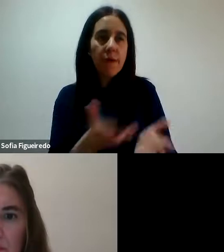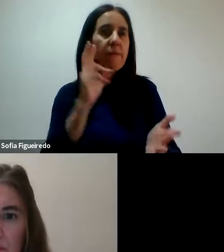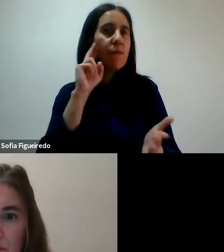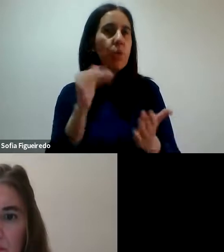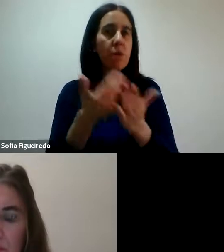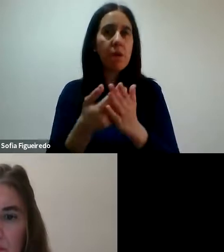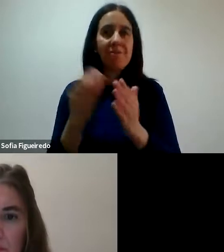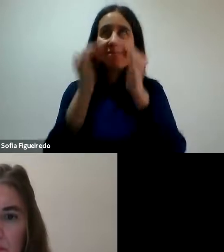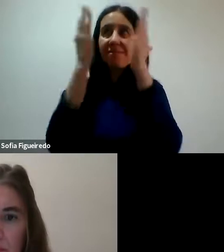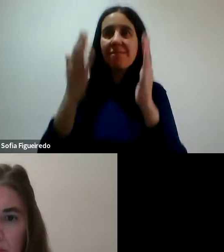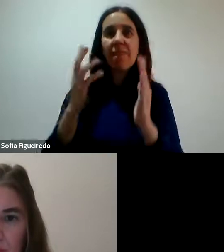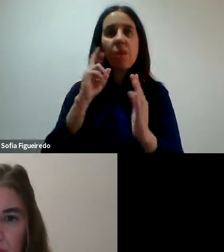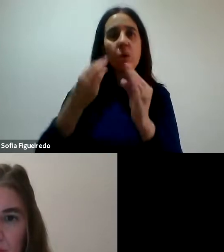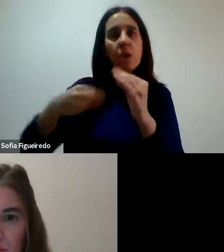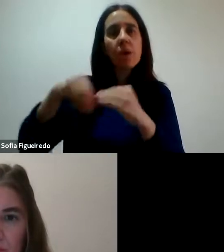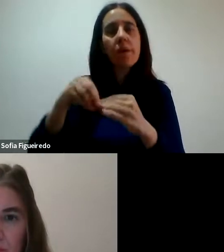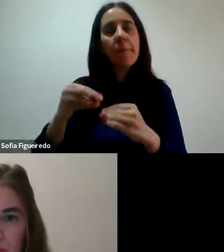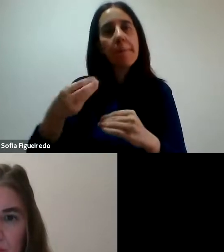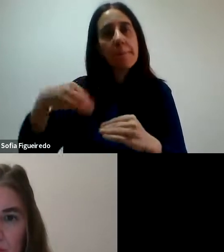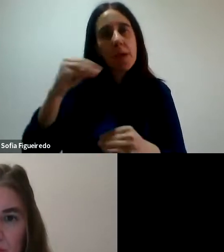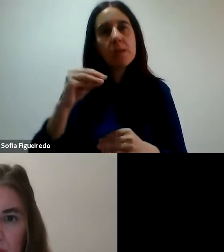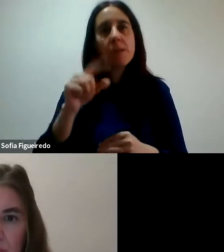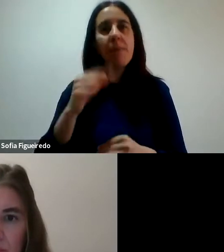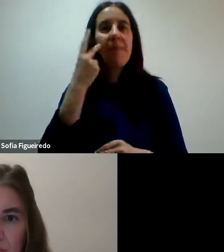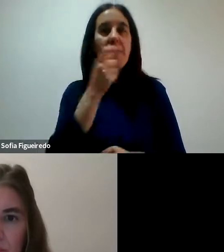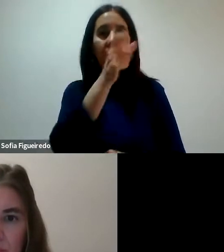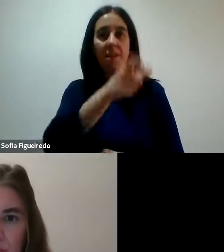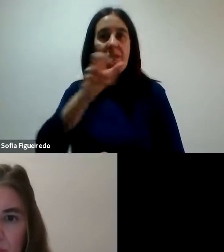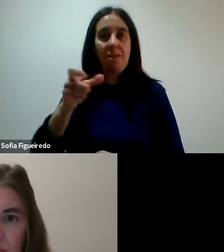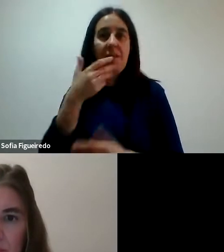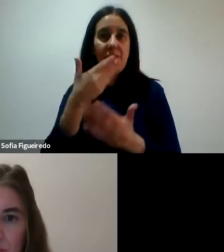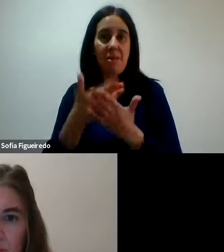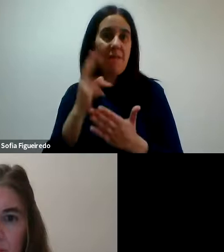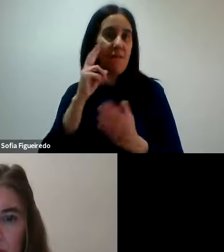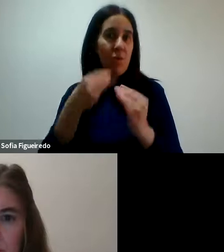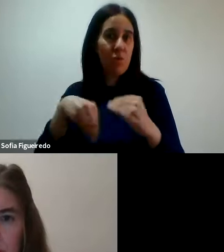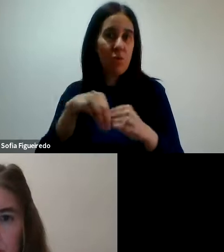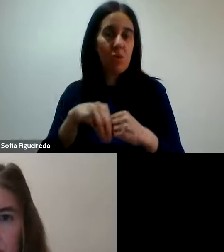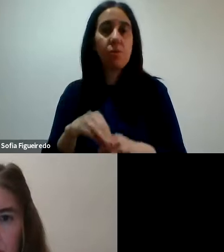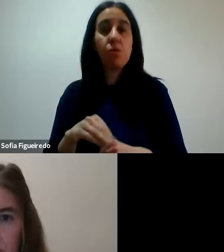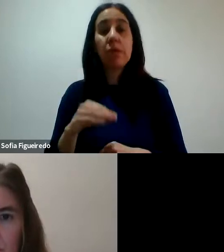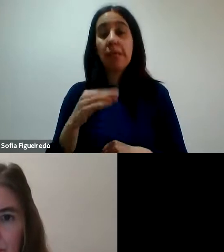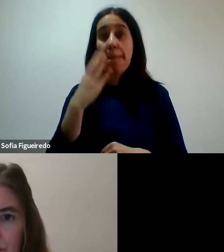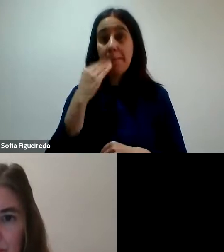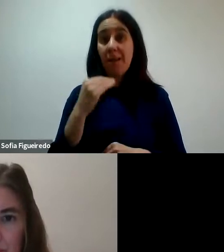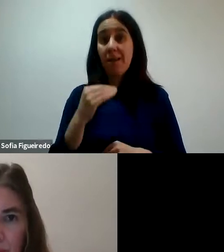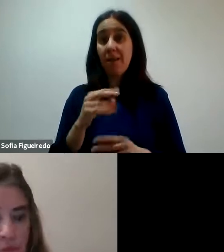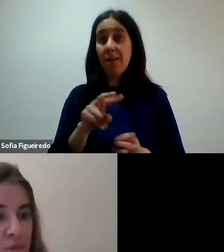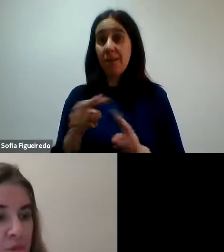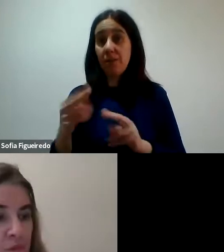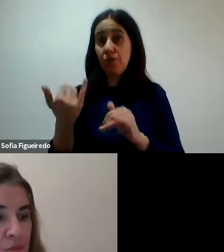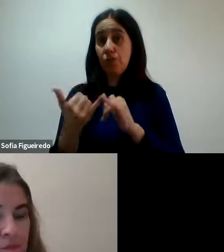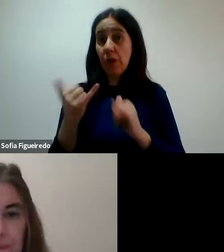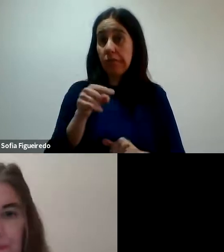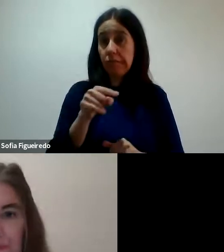valor à organização, mas também que lhes acrescentem valor na vida delas. Portanto, acho que a transição digital é isso, permitir assegurar o